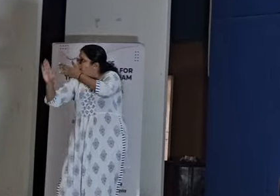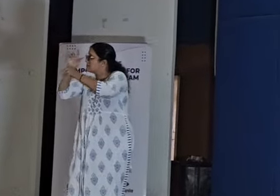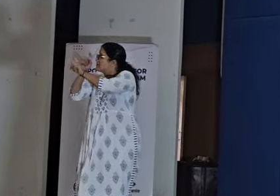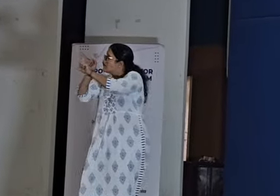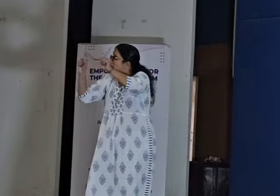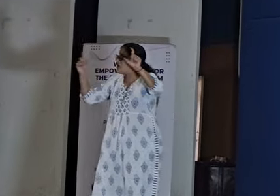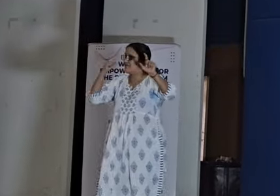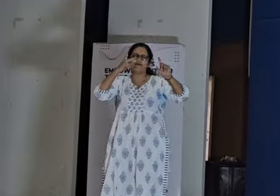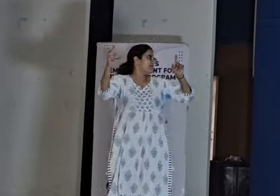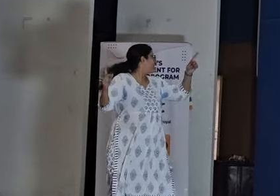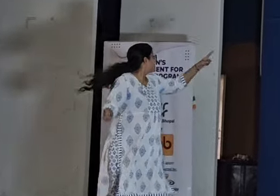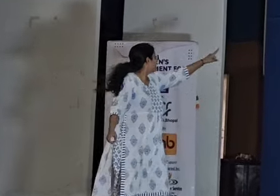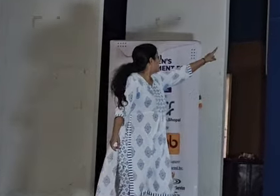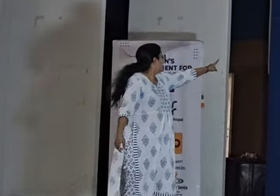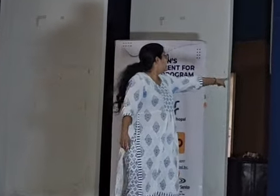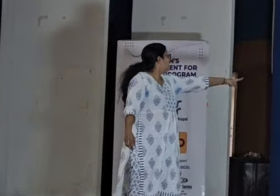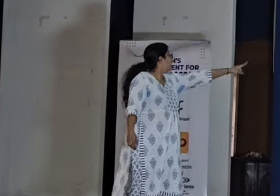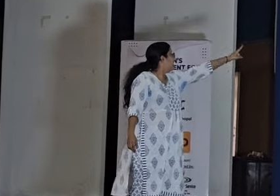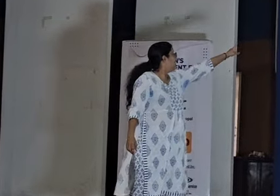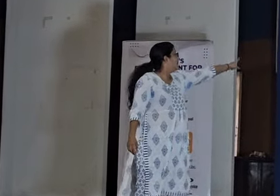बिल्कुल विजिबल है, बिल्कुल आप देख रहे हैं क्लियर है